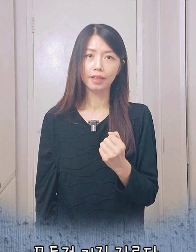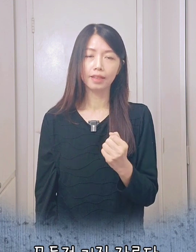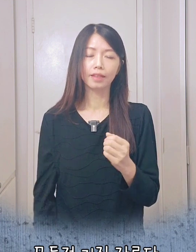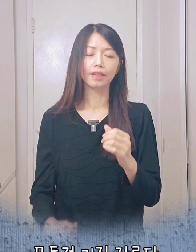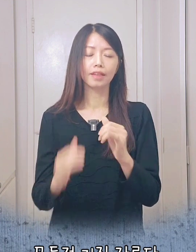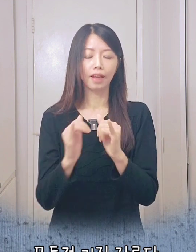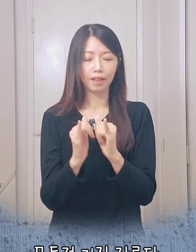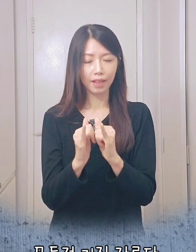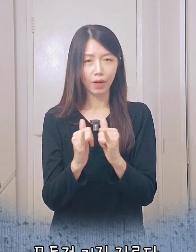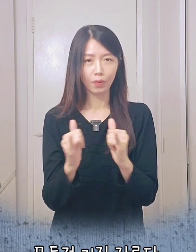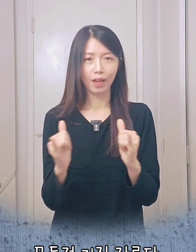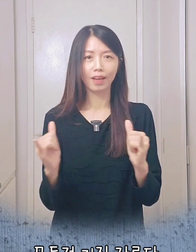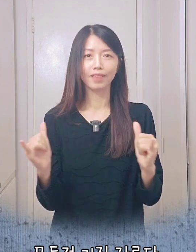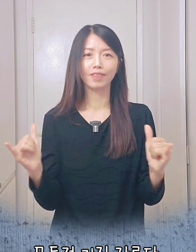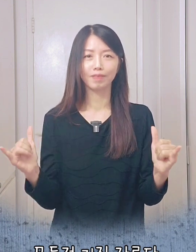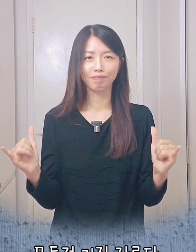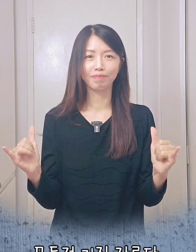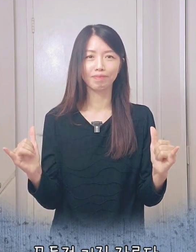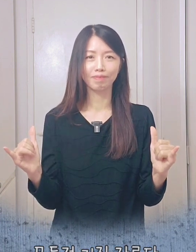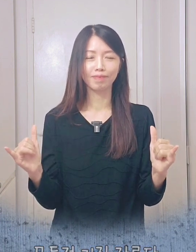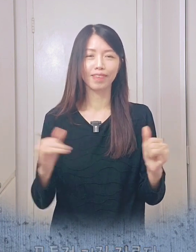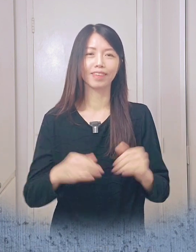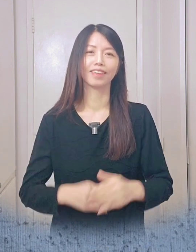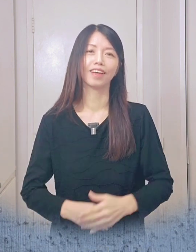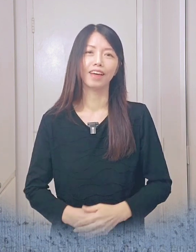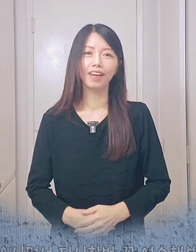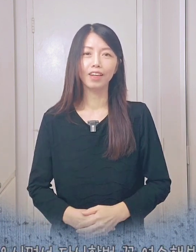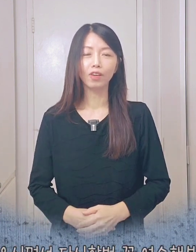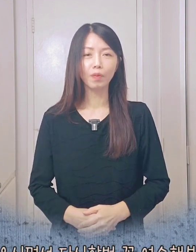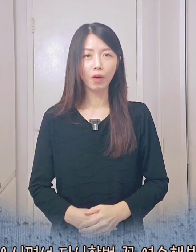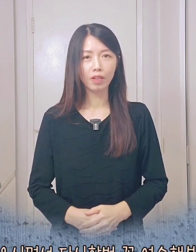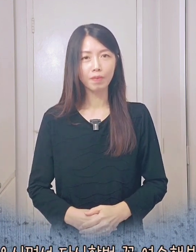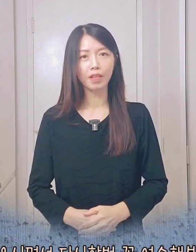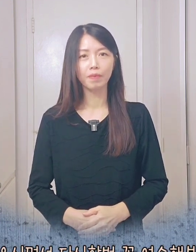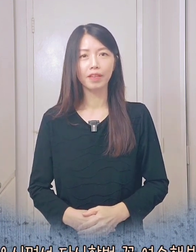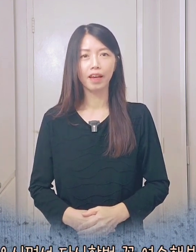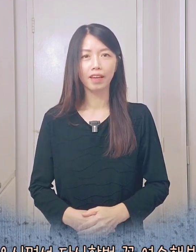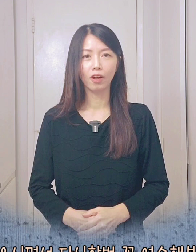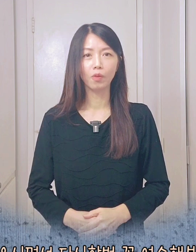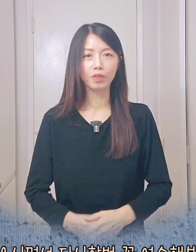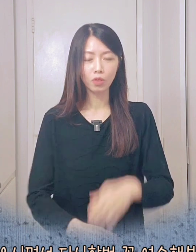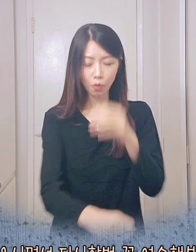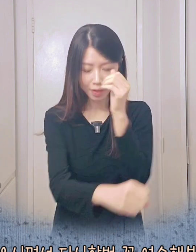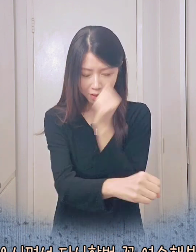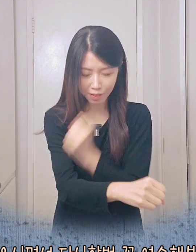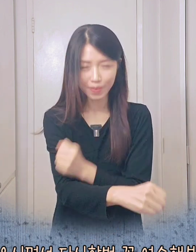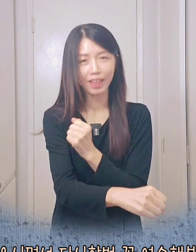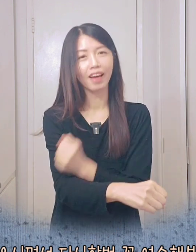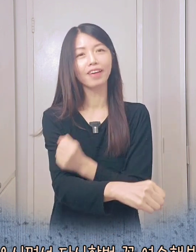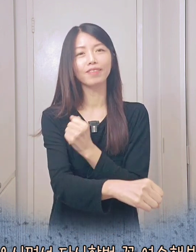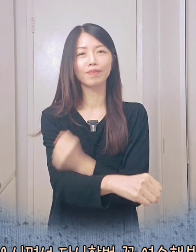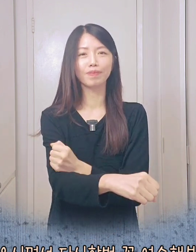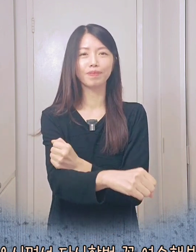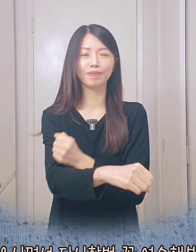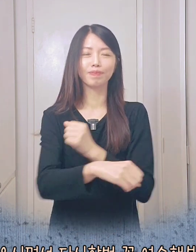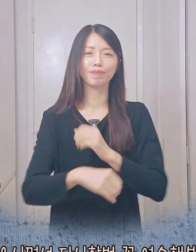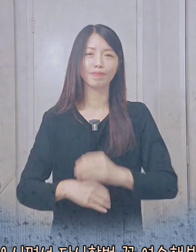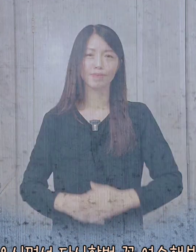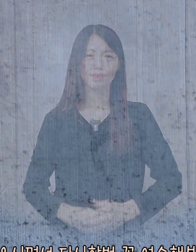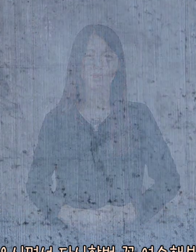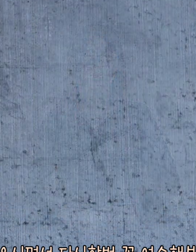가진 자로다. 이렇게 표현하시면 됩니다. 여러분 수고 많으셨습니다.